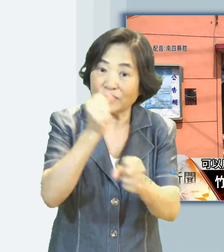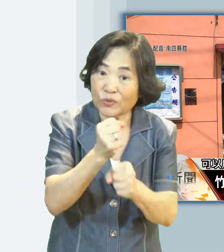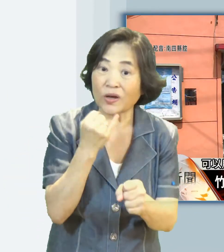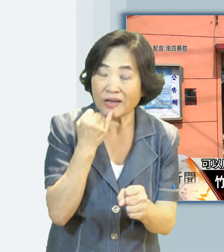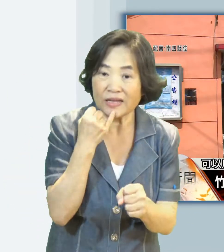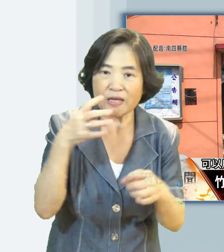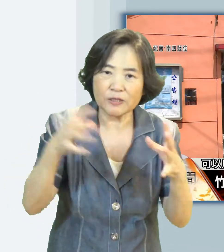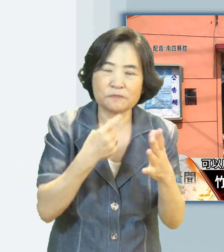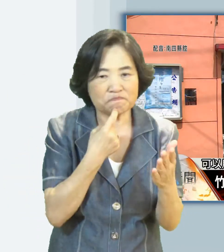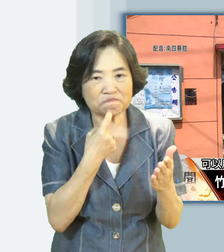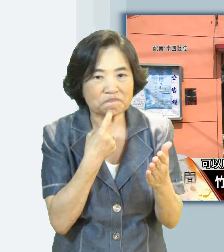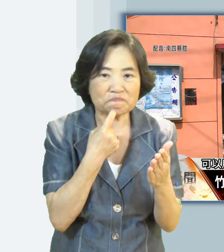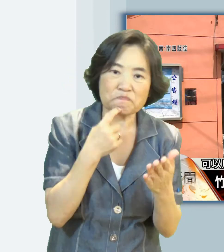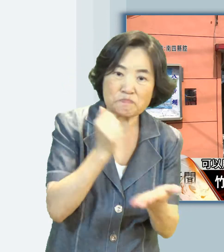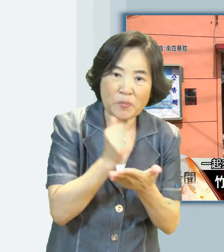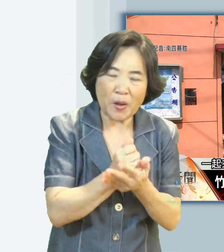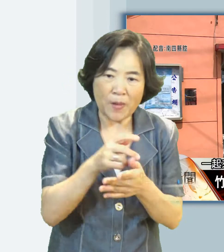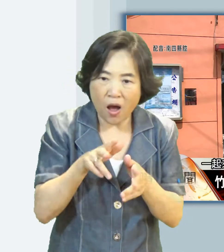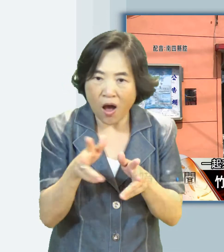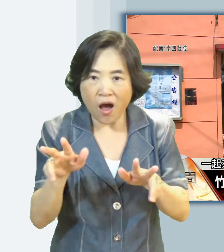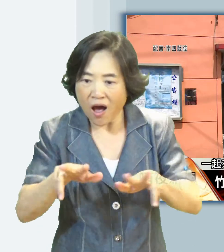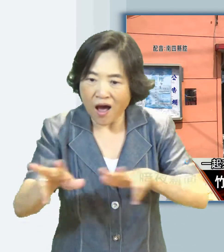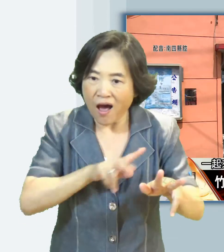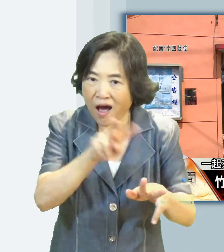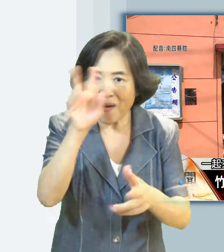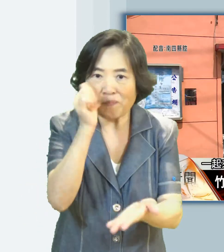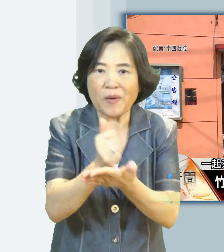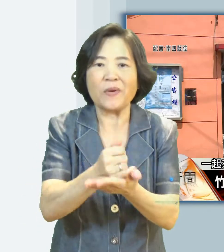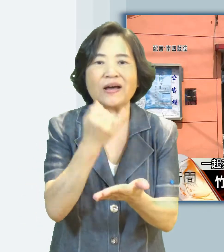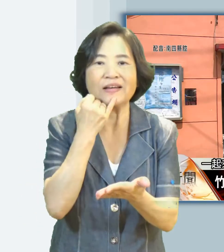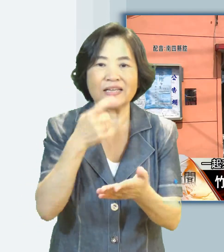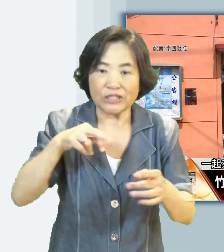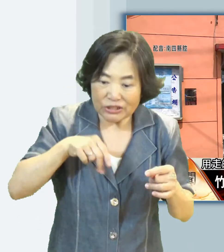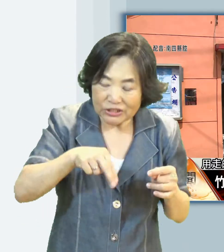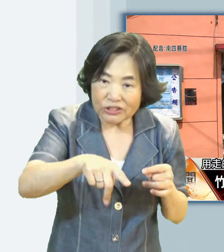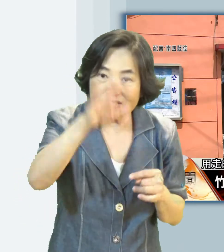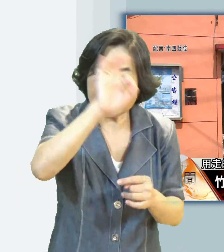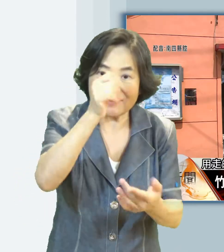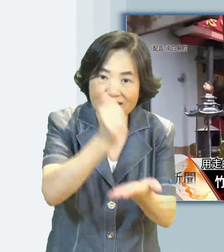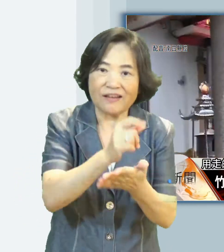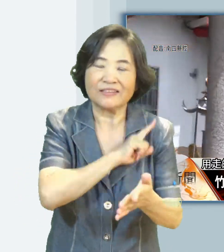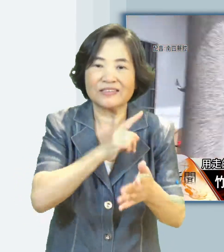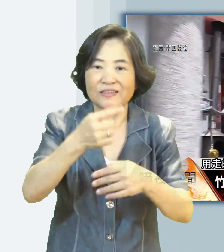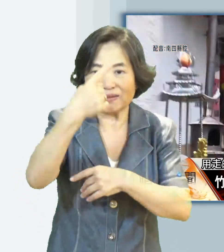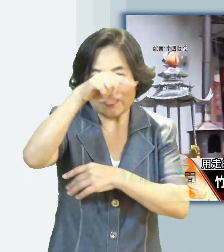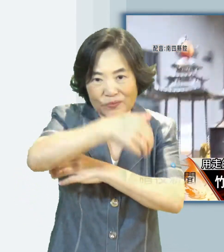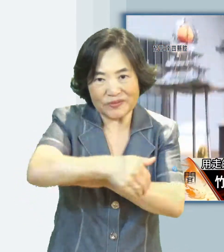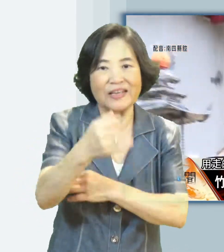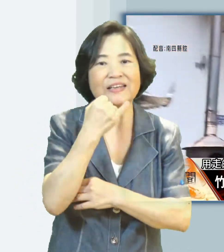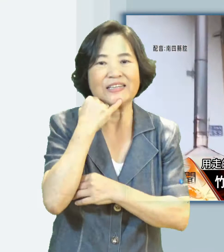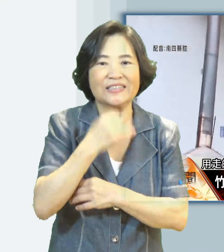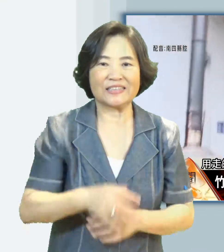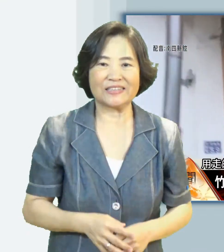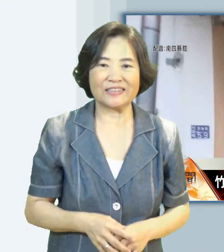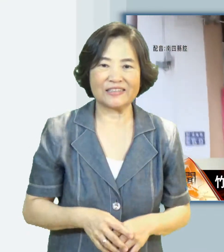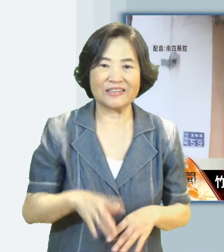作的方式来讲下来，找出我的新的方向啊，用行的请到我的其他故